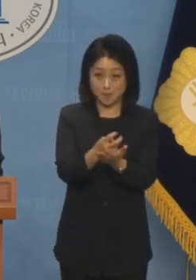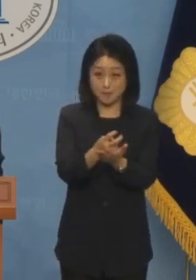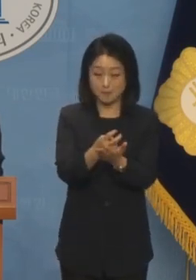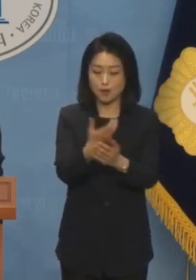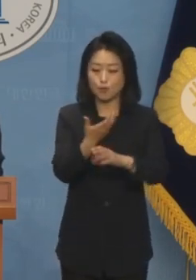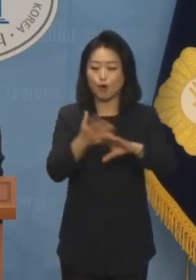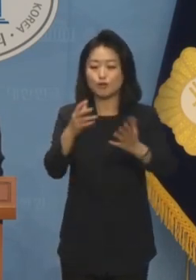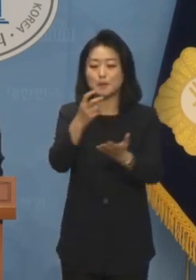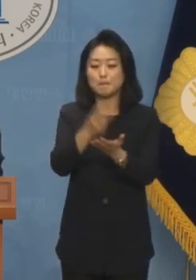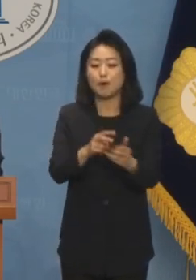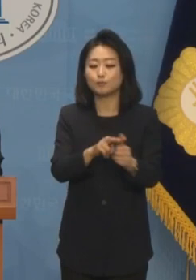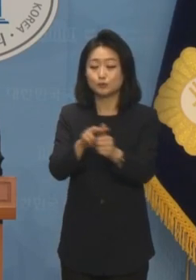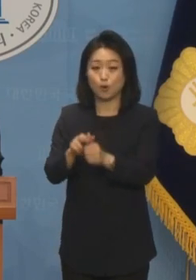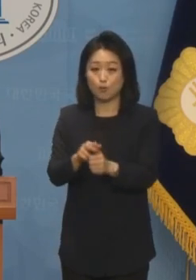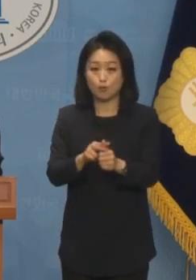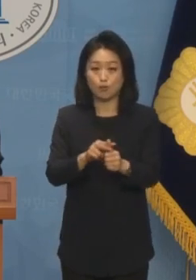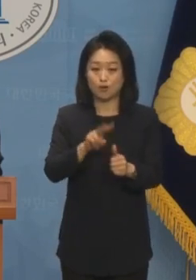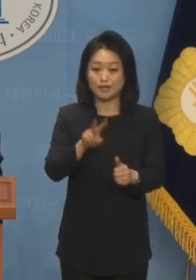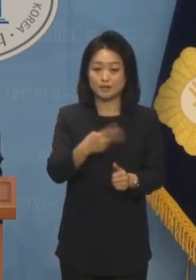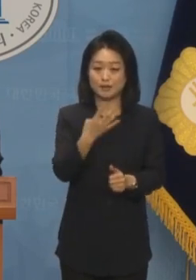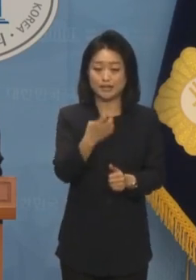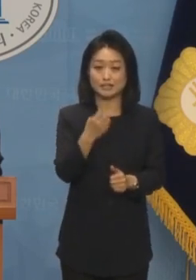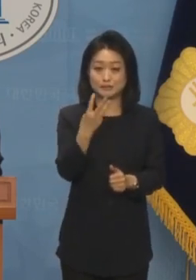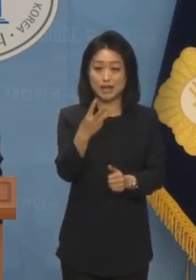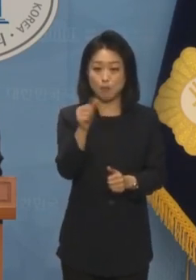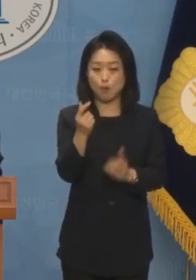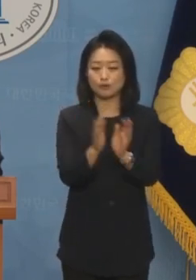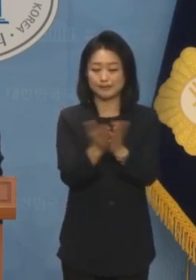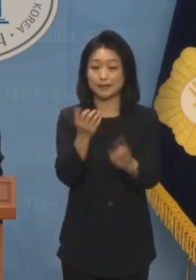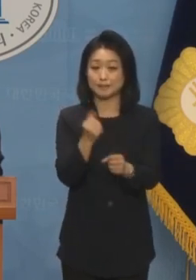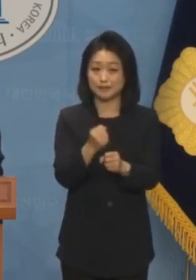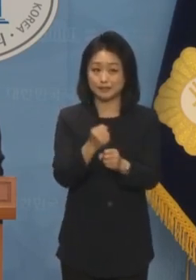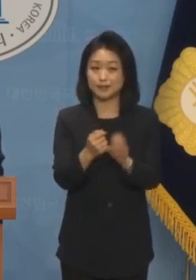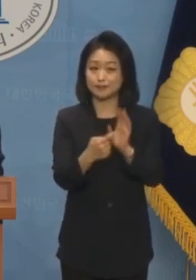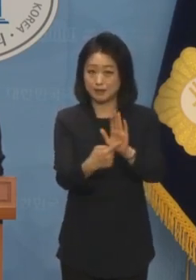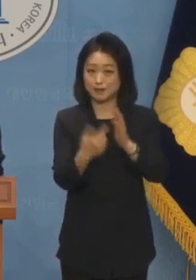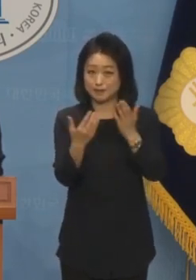외국 입법 정보 제243호를 발간합니다.